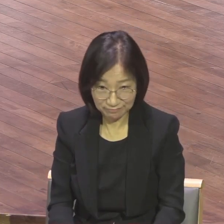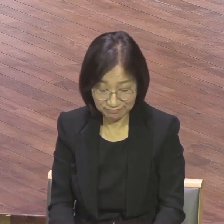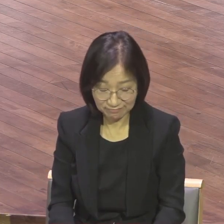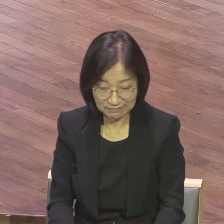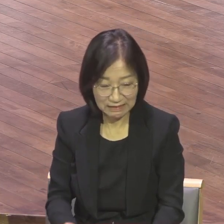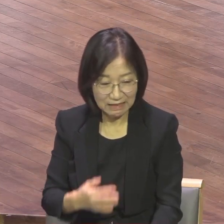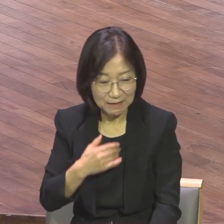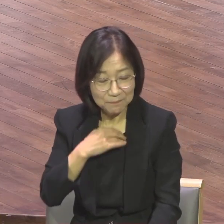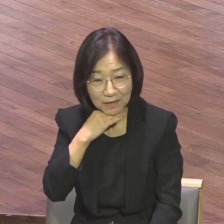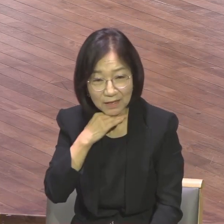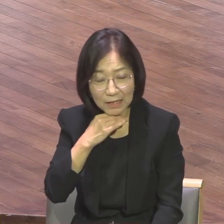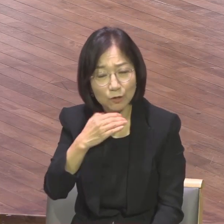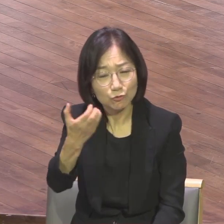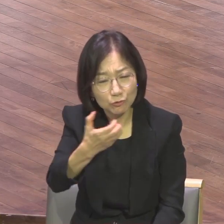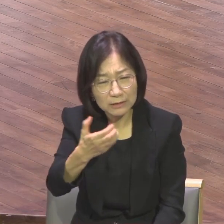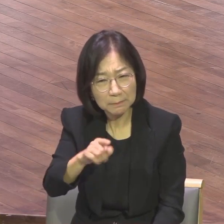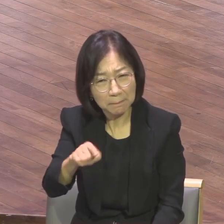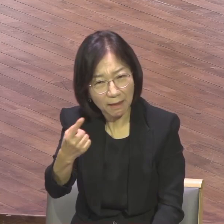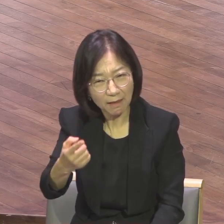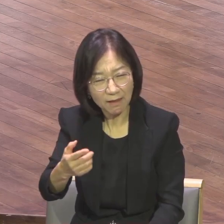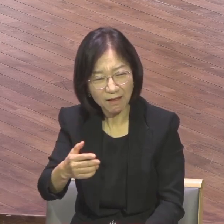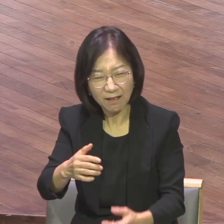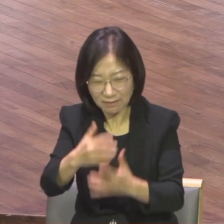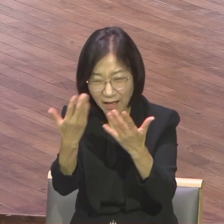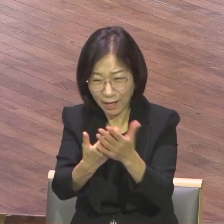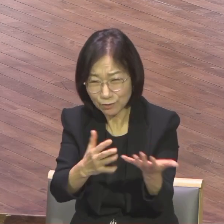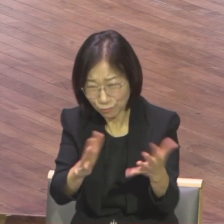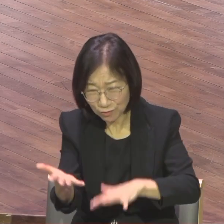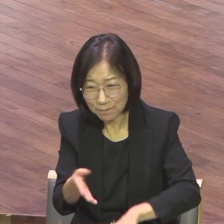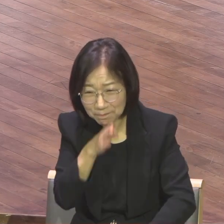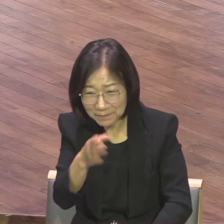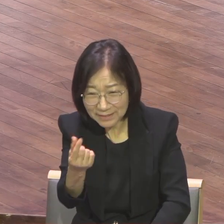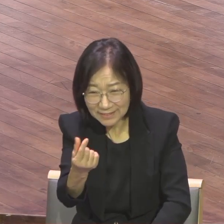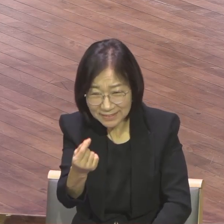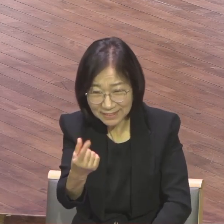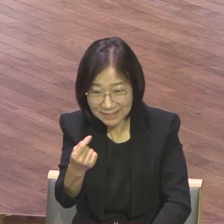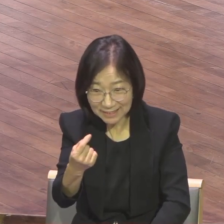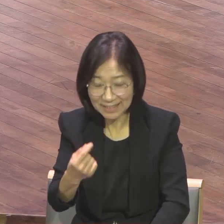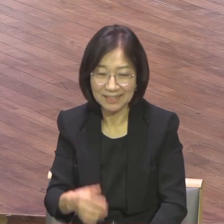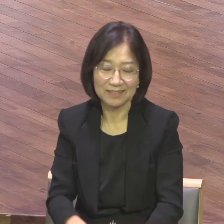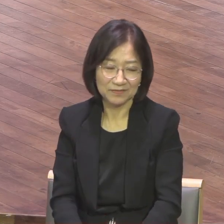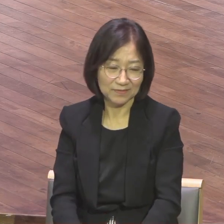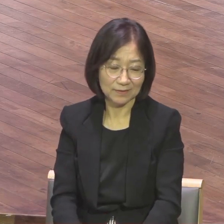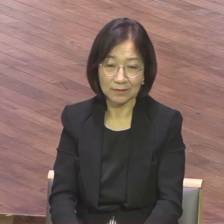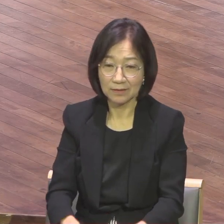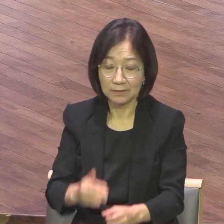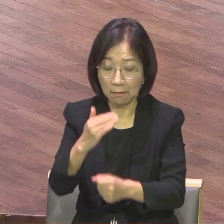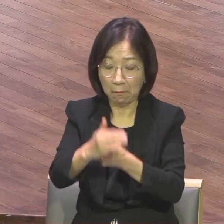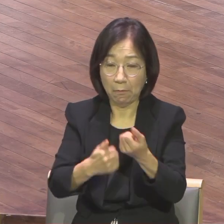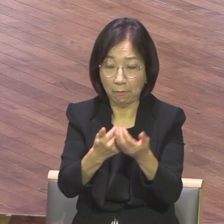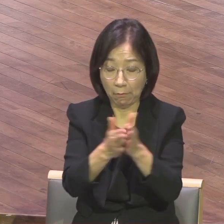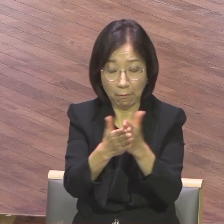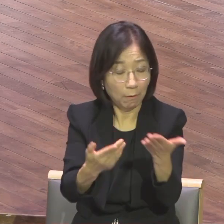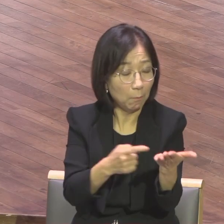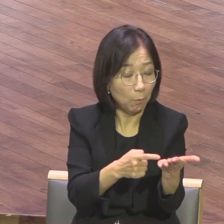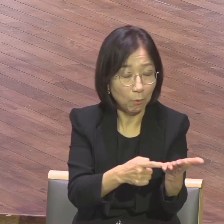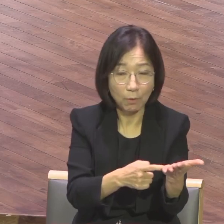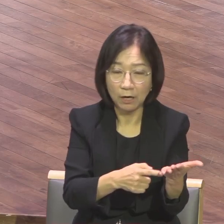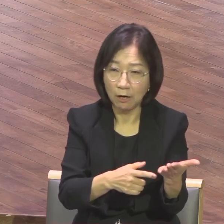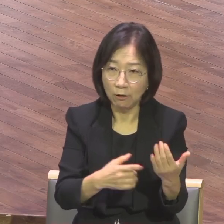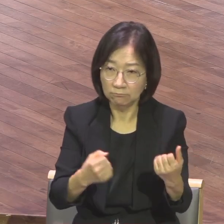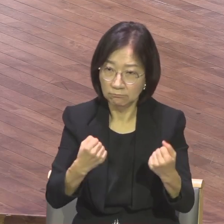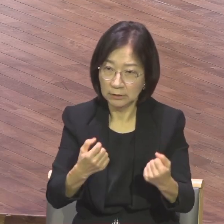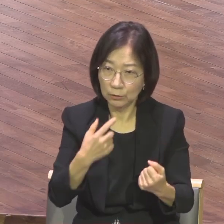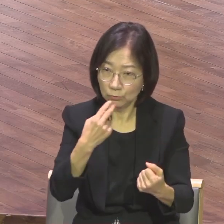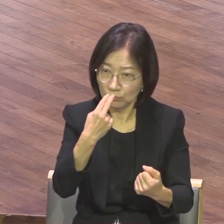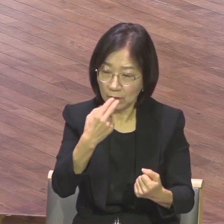뭐 90, 100살 안에 다 가잖아요. 지 아무리 건강한들. 그 성경에 70여 80인데 오래 사는 편이야